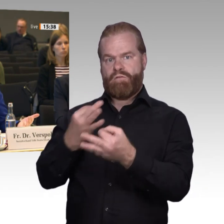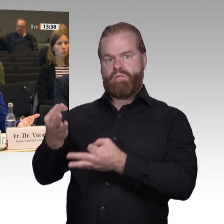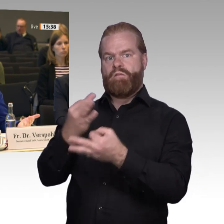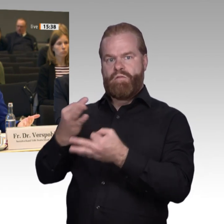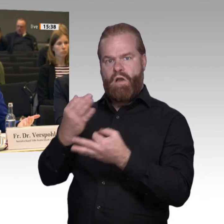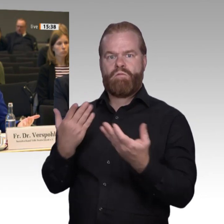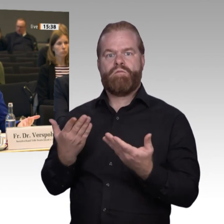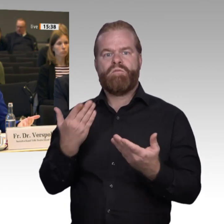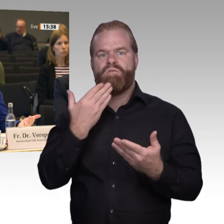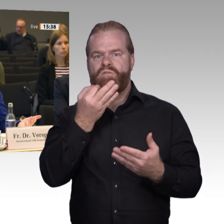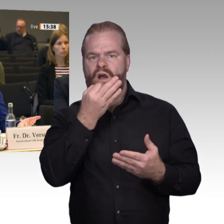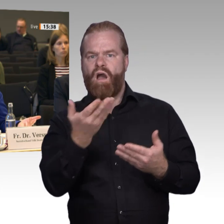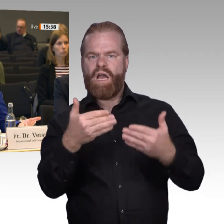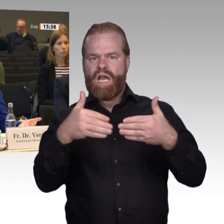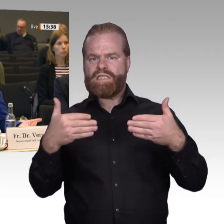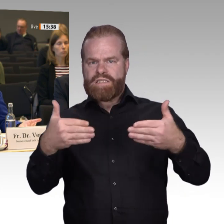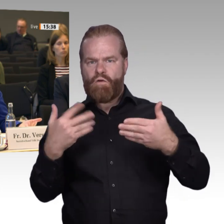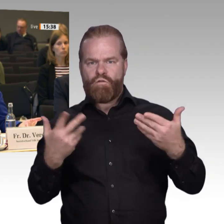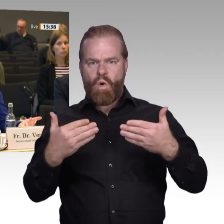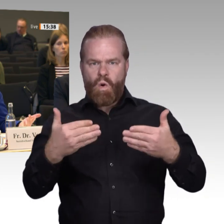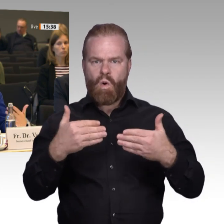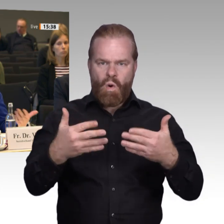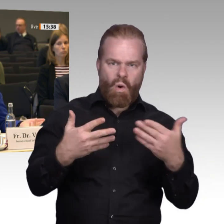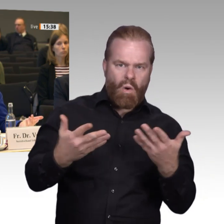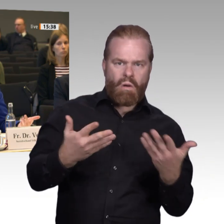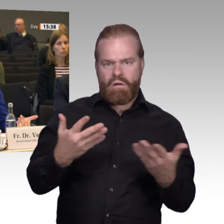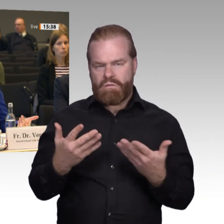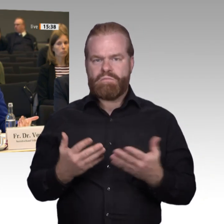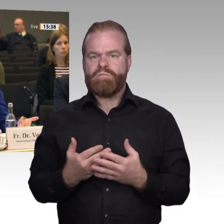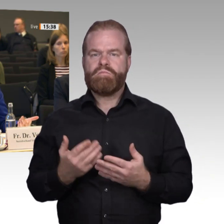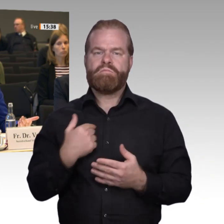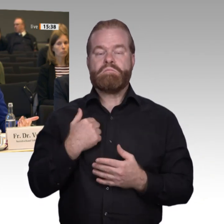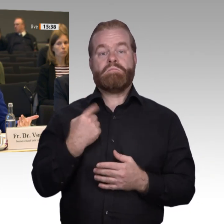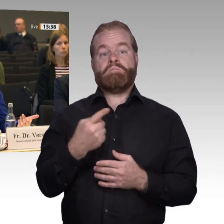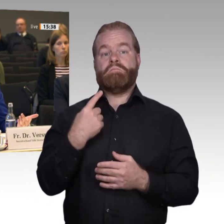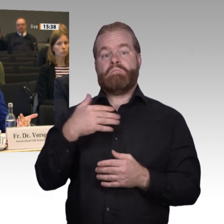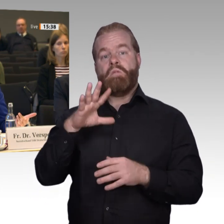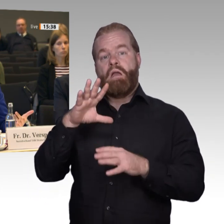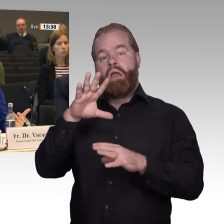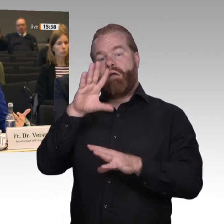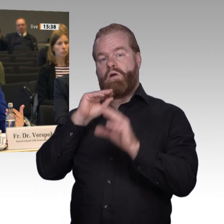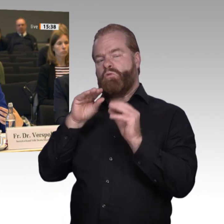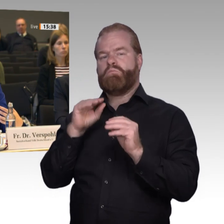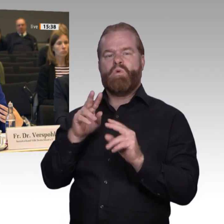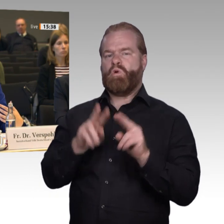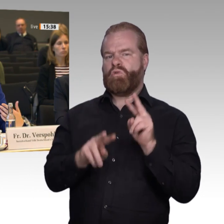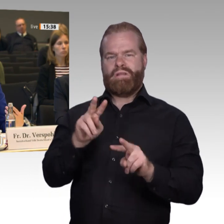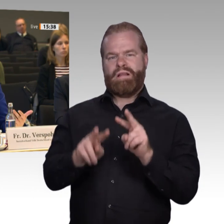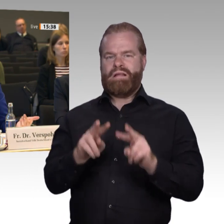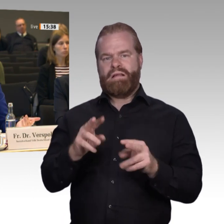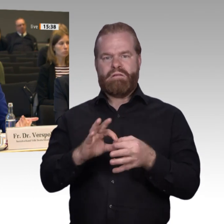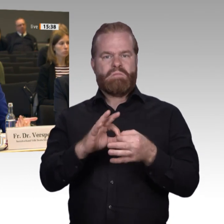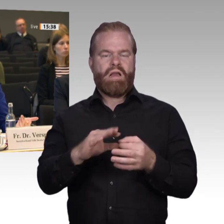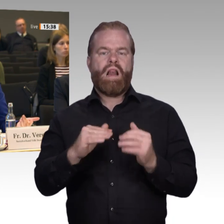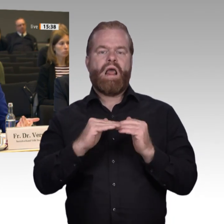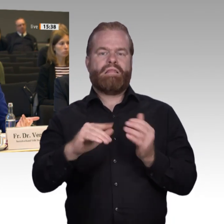unterschiedlich zwischen Landkreisen. Also es gibt Landkreise, die fragen jeden an und Landkreise, die fragen anscheinend niemanden an. Dann ist auch immer die Frage, was kann